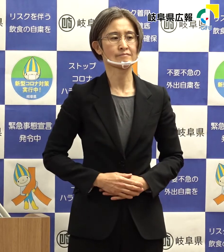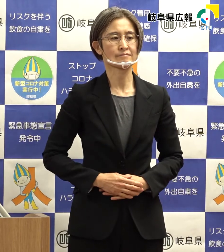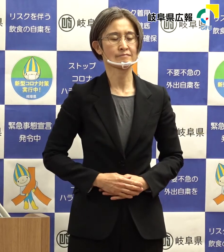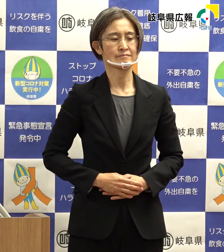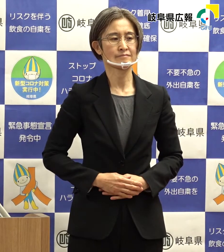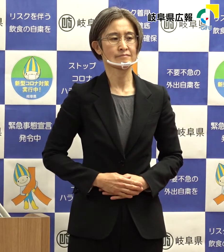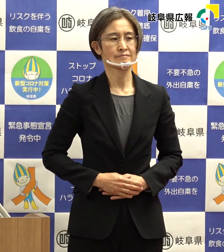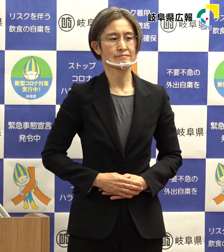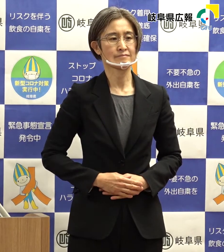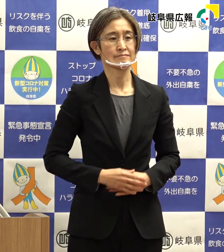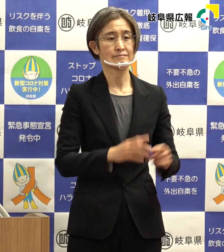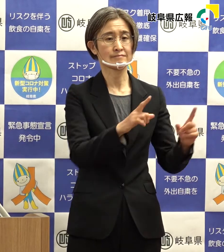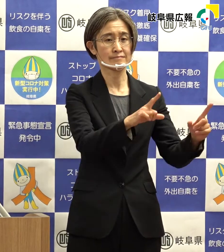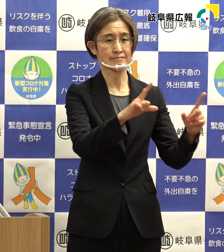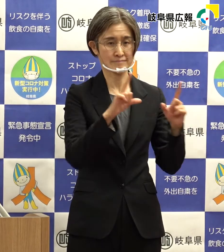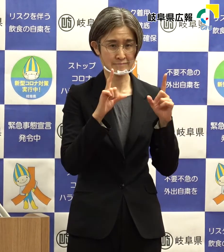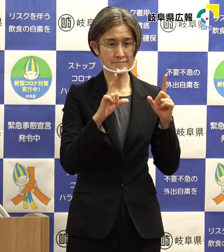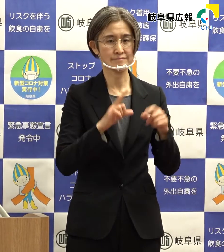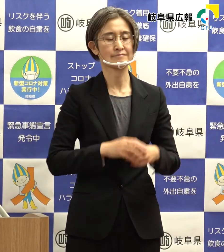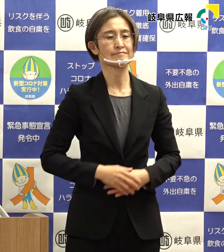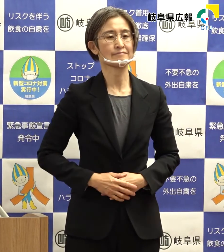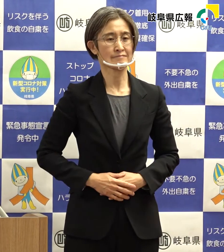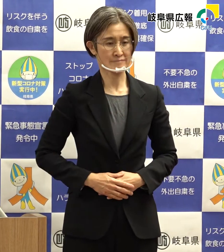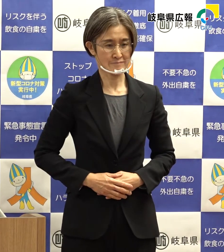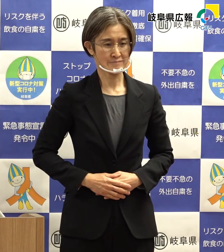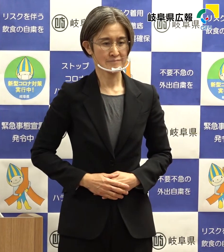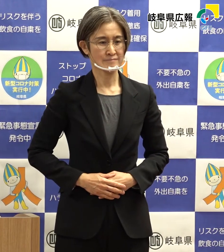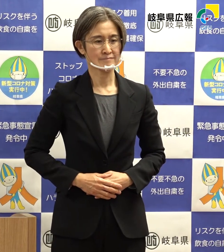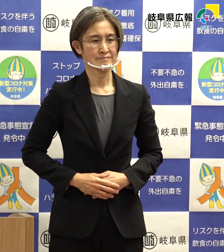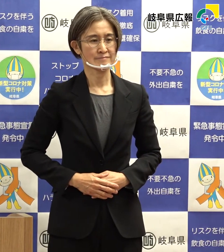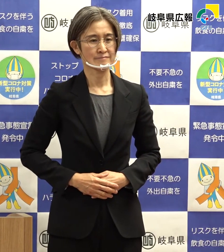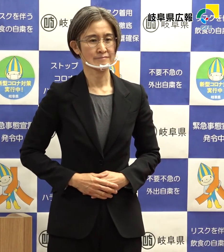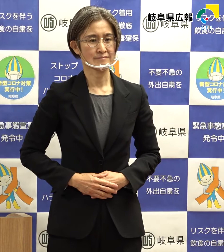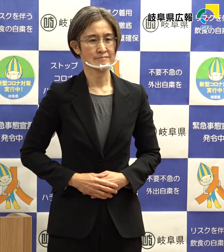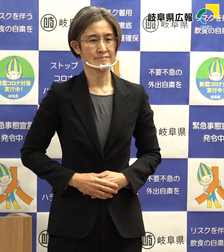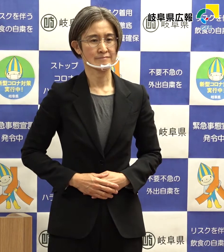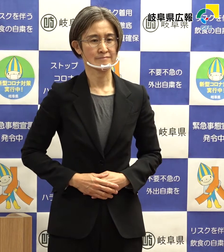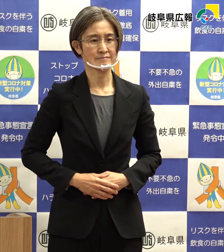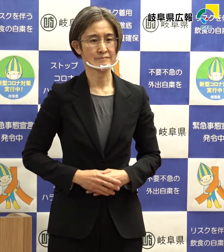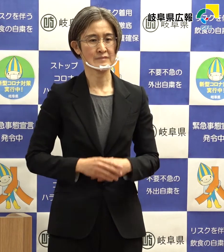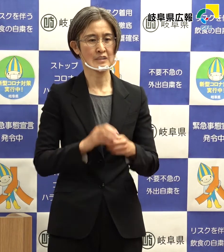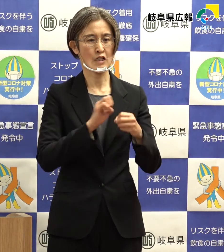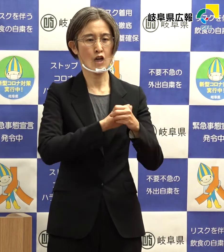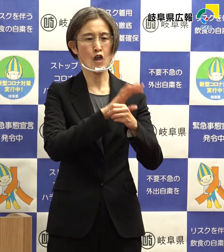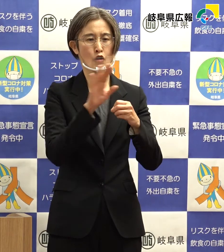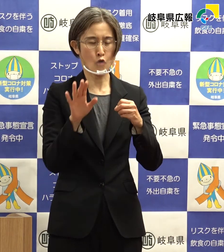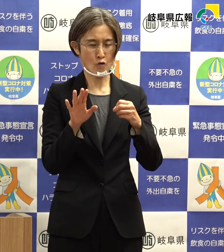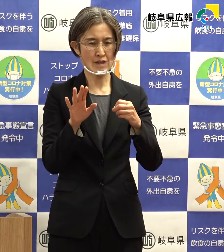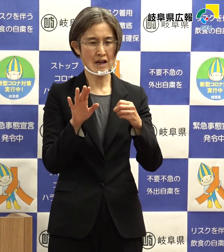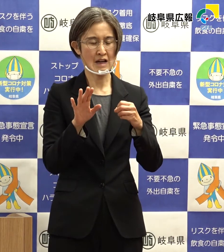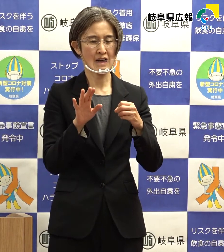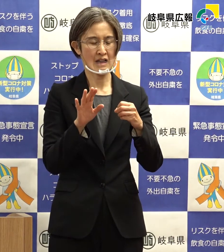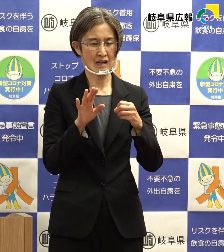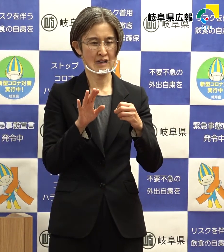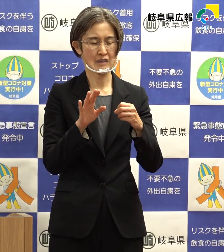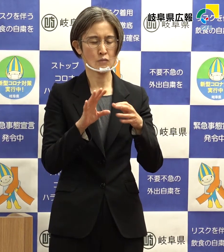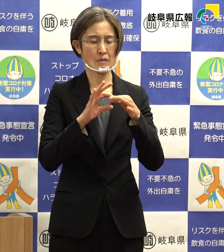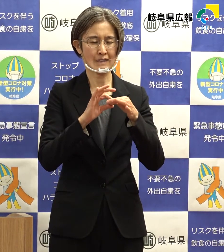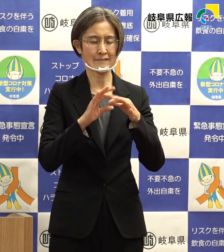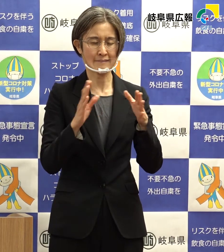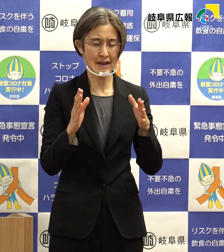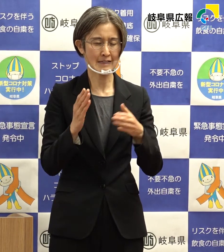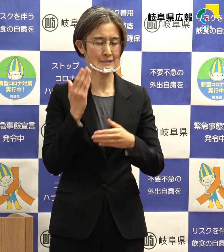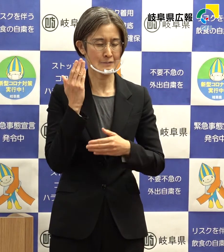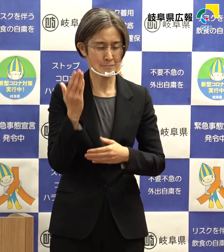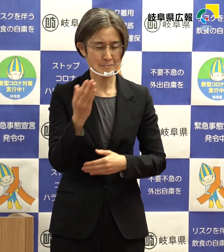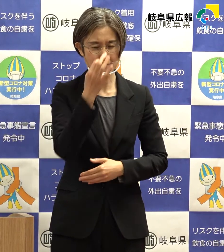か。朝日新 聞。新聞の牧山と申します。はいはいはい、すみません、ちょっとコロナの会見の中で直接コロナと関係ないことが